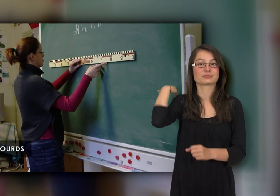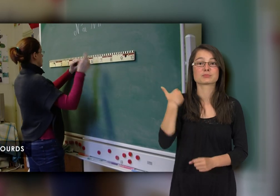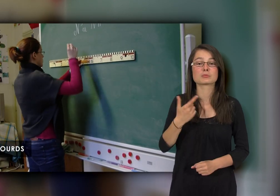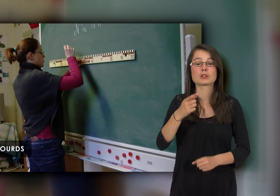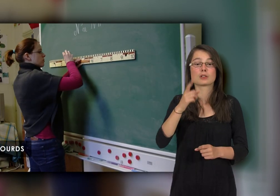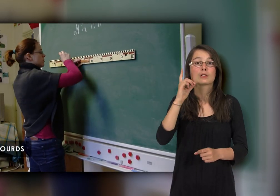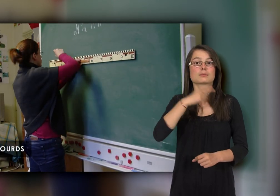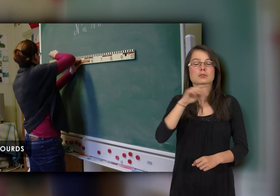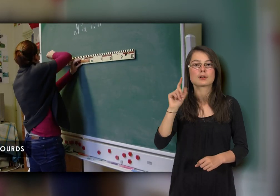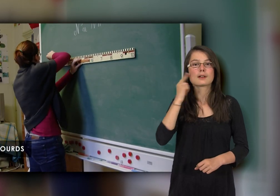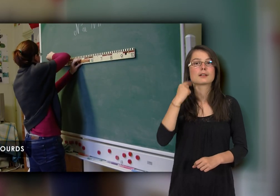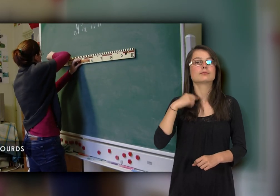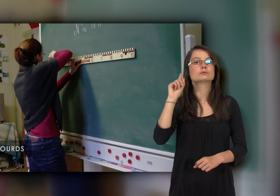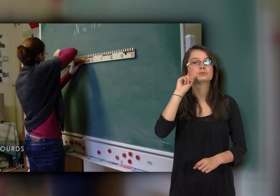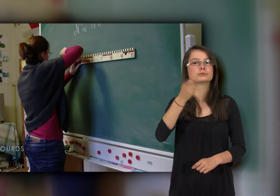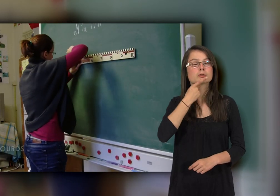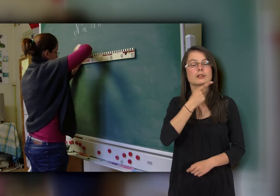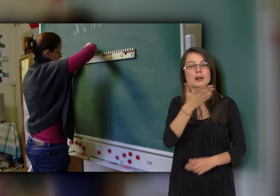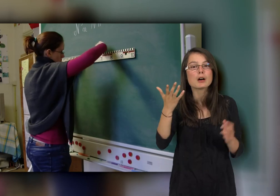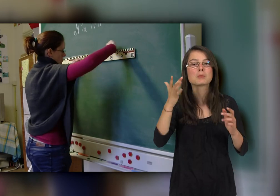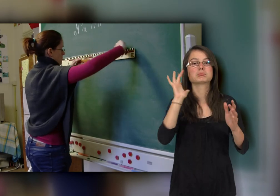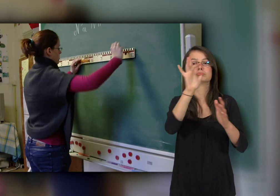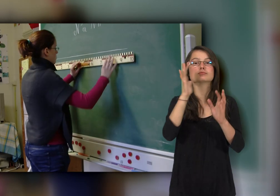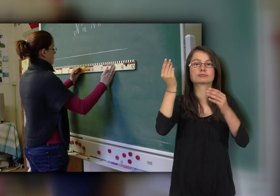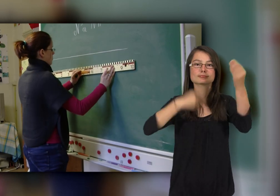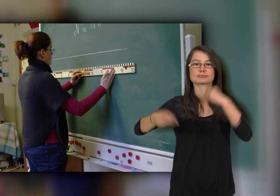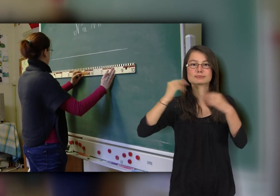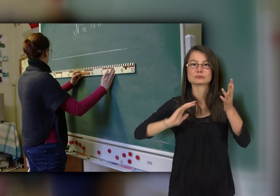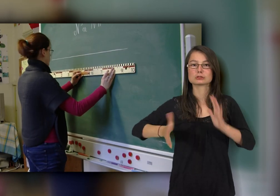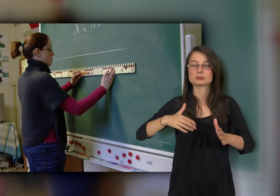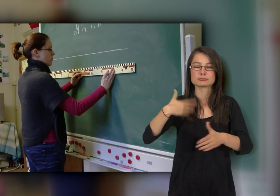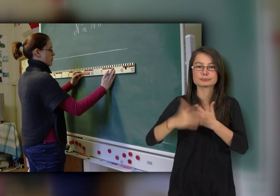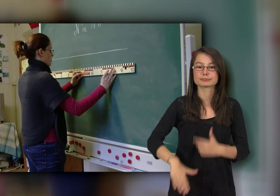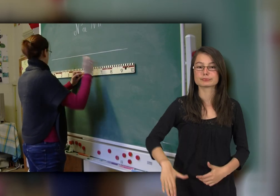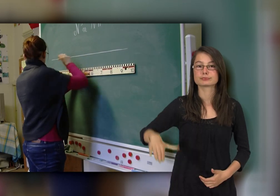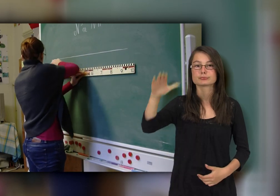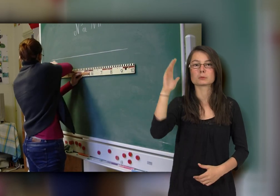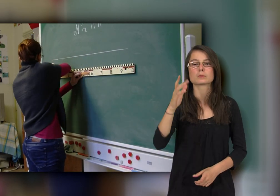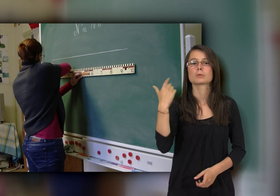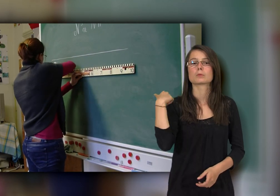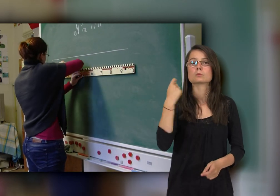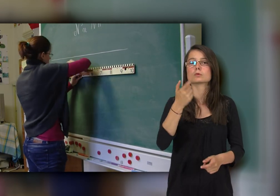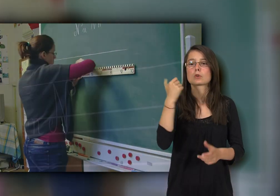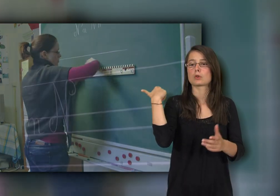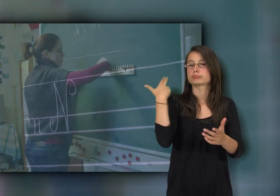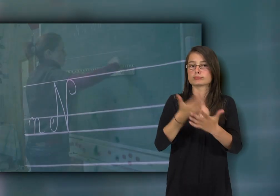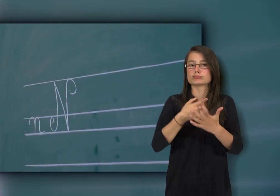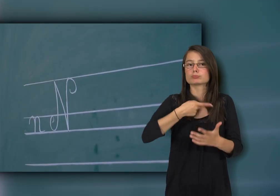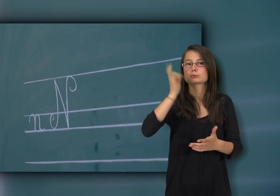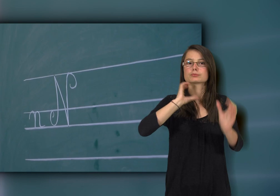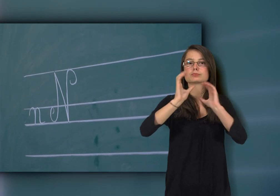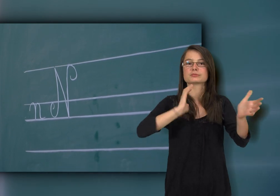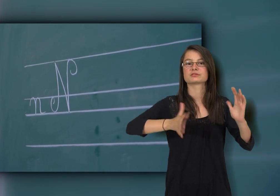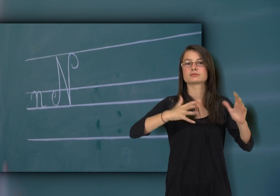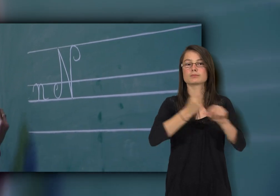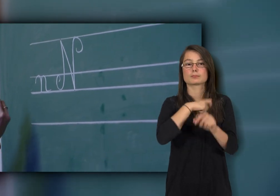facilité. Je m'adresse à vous en français, Floriane en langue des signes. Nous nous adressons aux deux communautés à la fois d'une même voix, si je